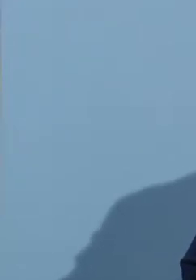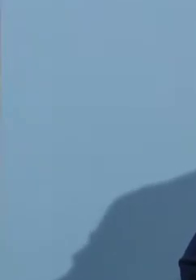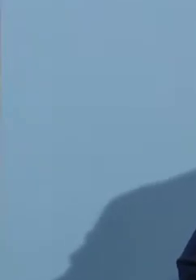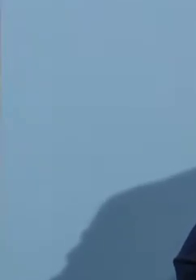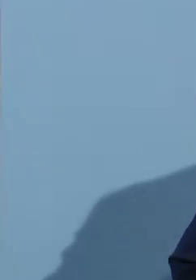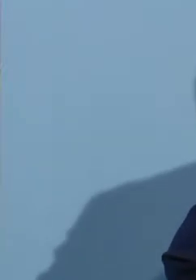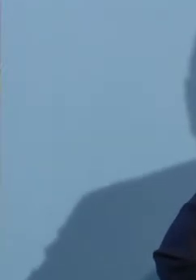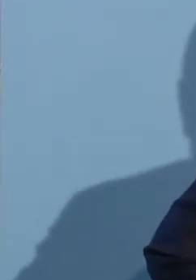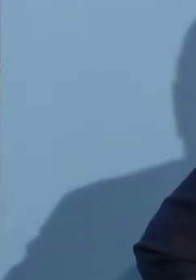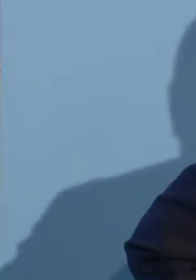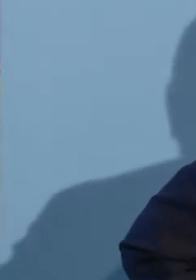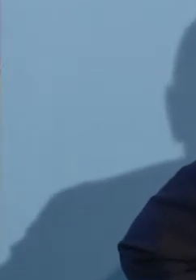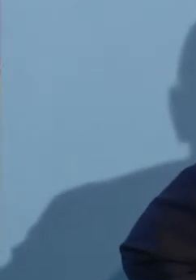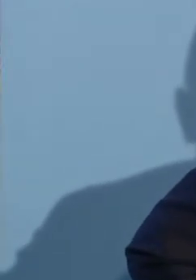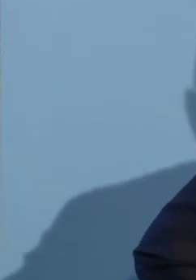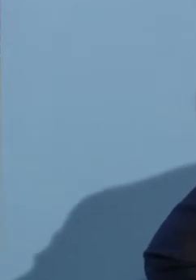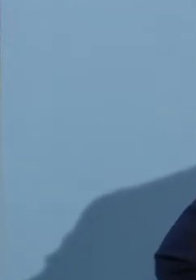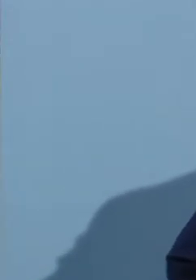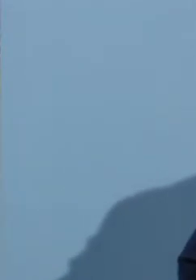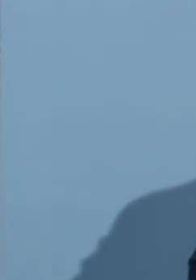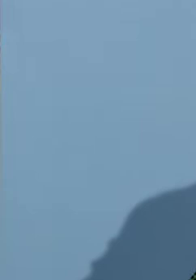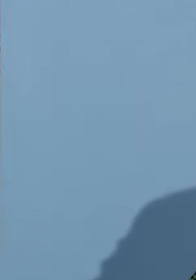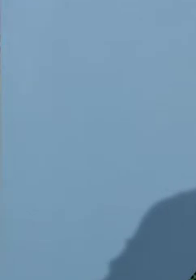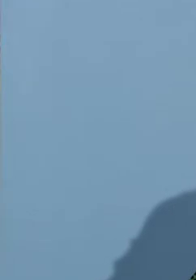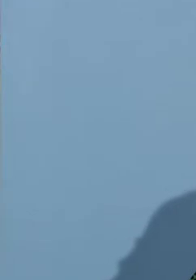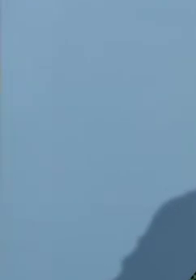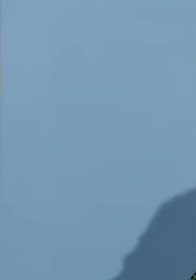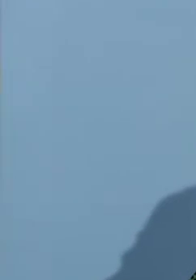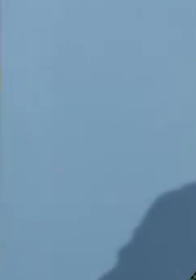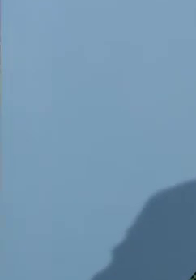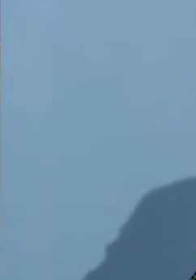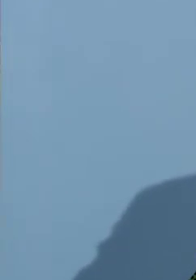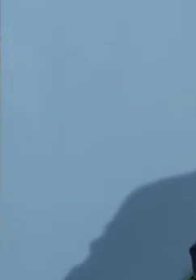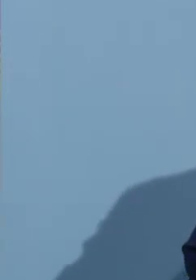ändamålsenlig. Och med ändamålsenlig menar vi här att